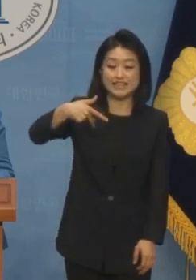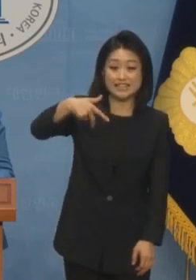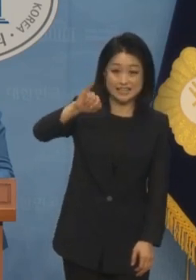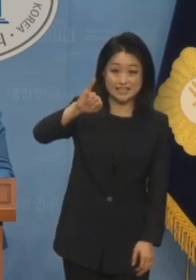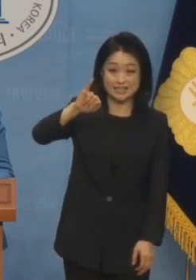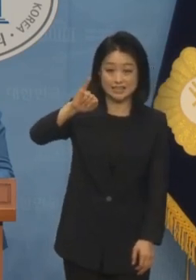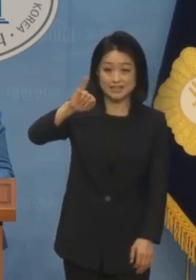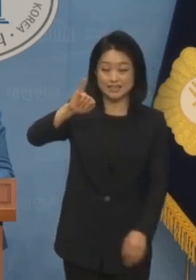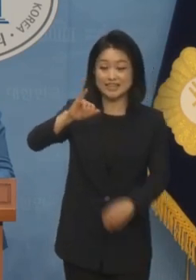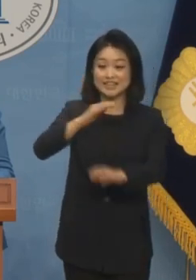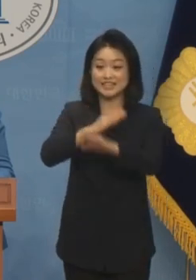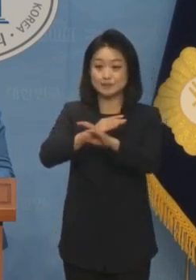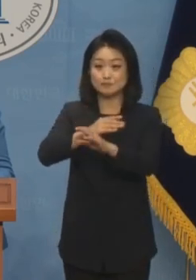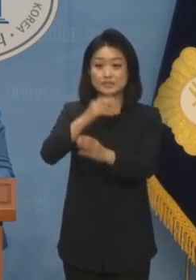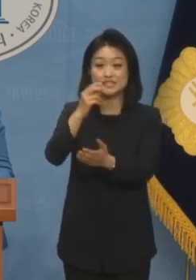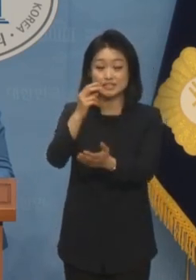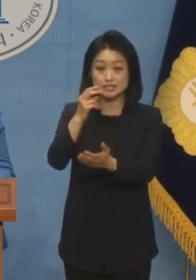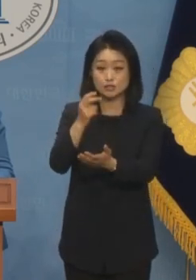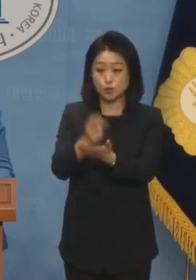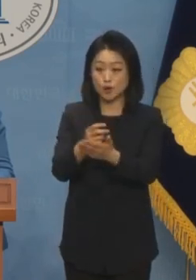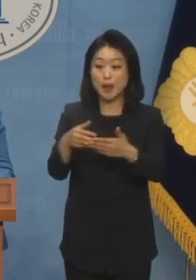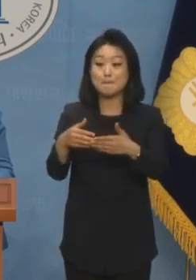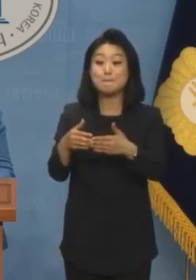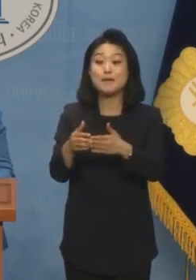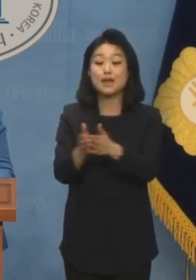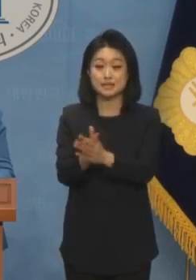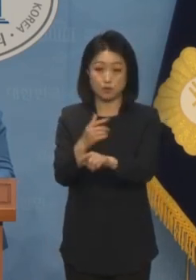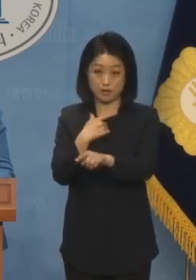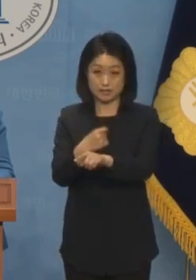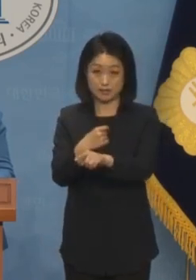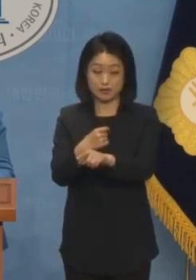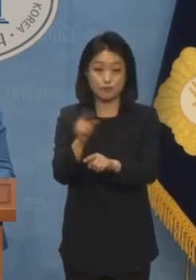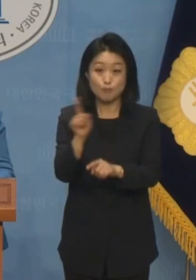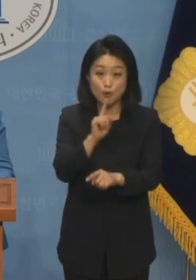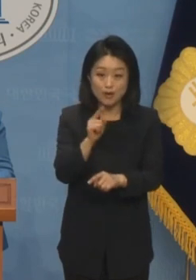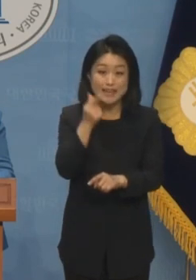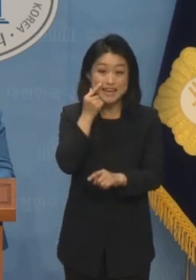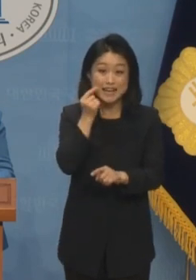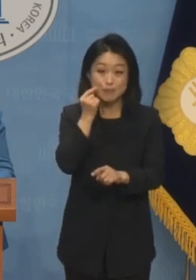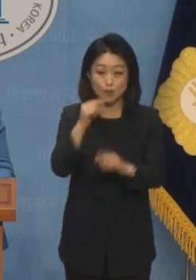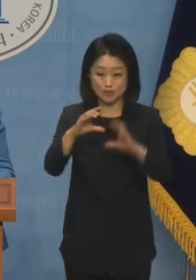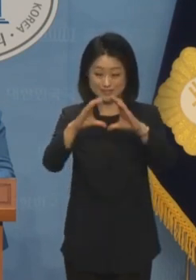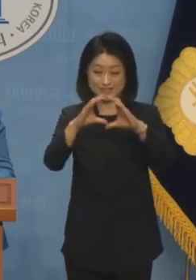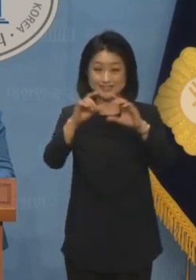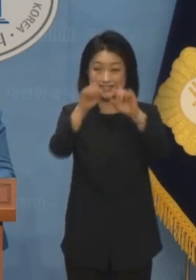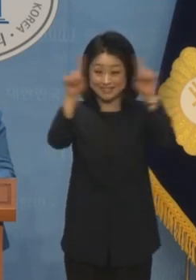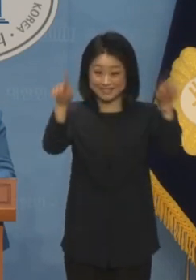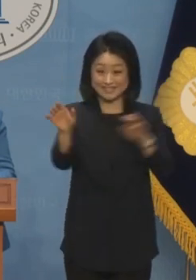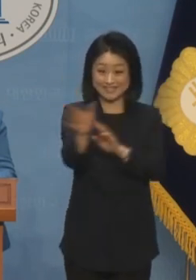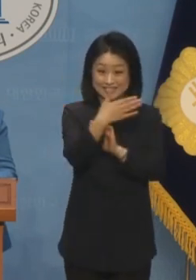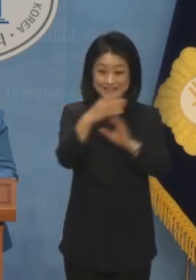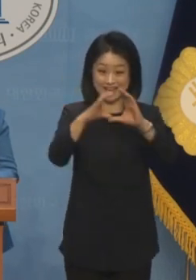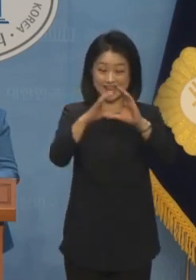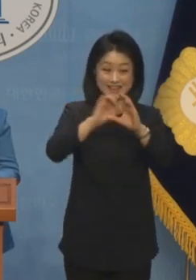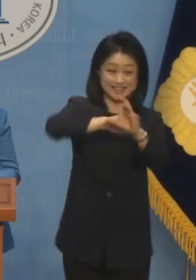금지 조례를 폐지하려고 했었습니다. 일본 식민지 시절을